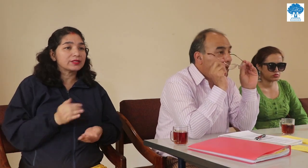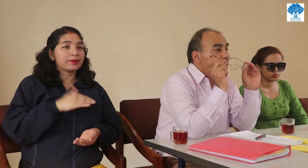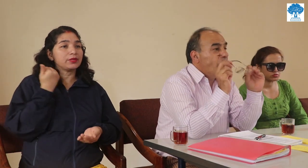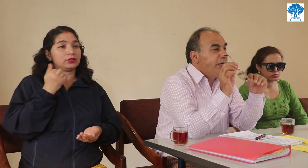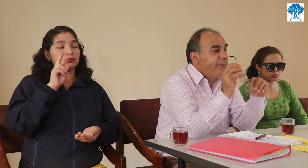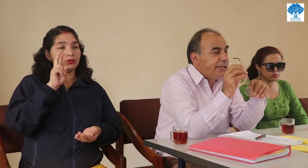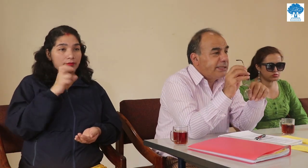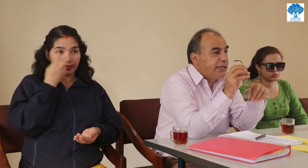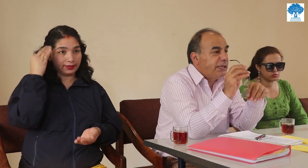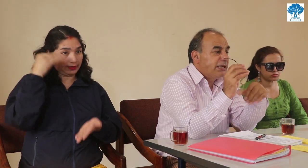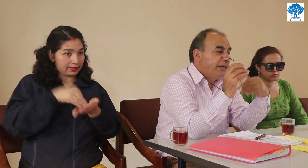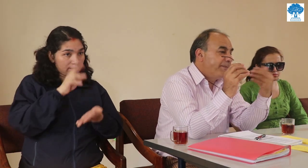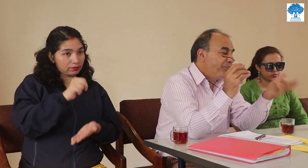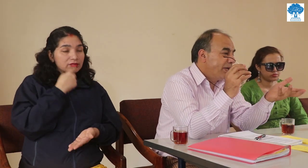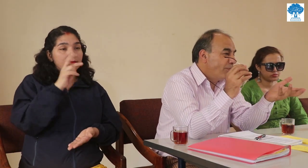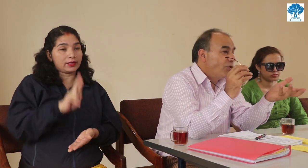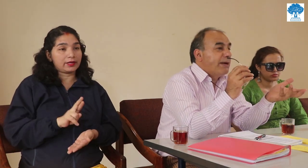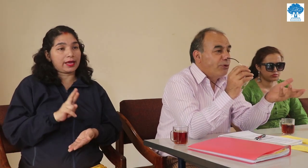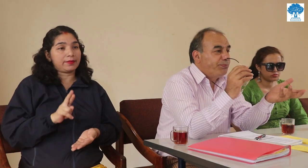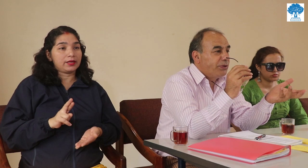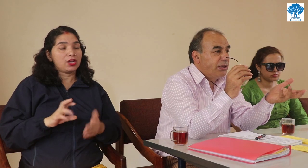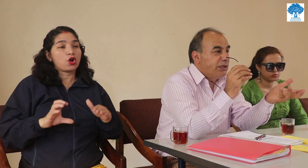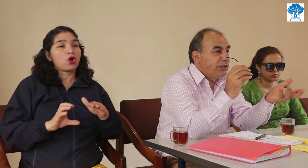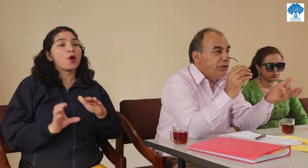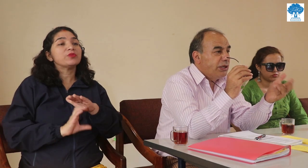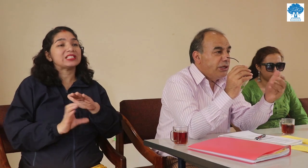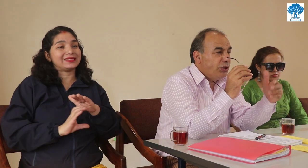हामीले कम्युनिटी बेस्ड चाहिँ प्रोग्रामहरू